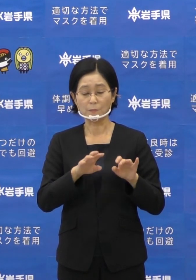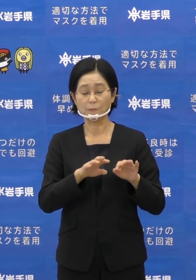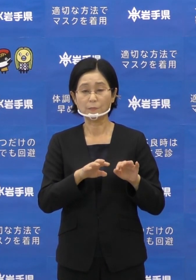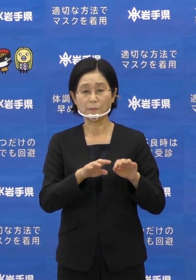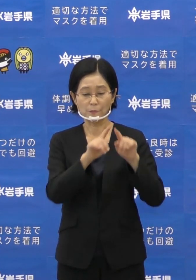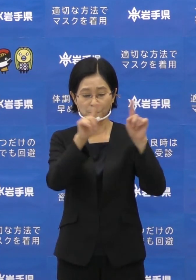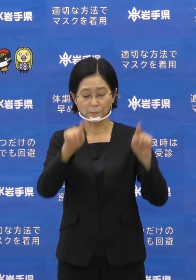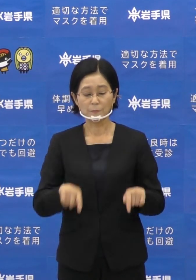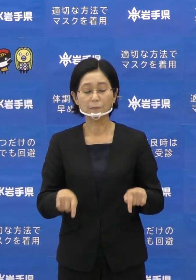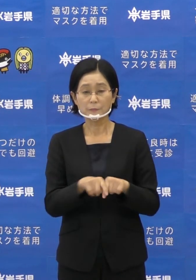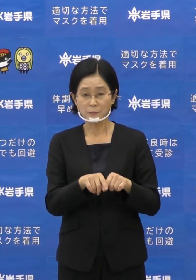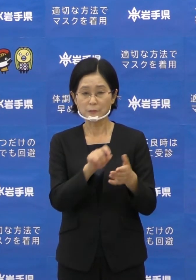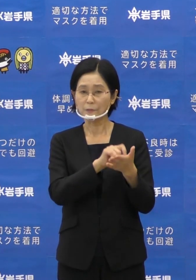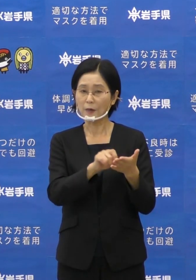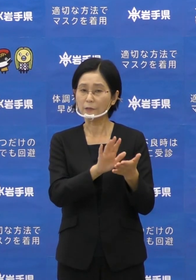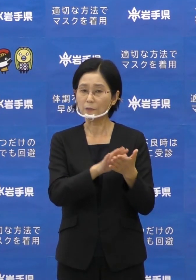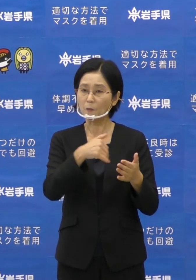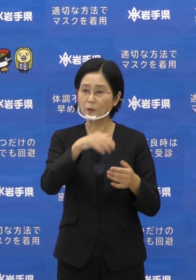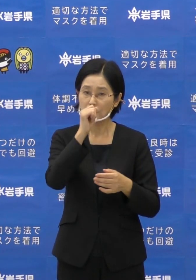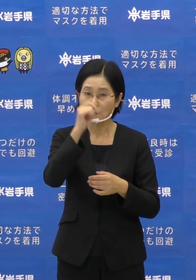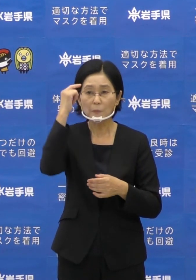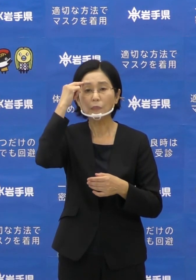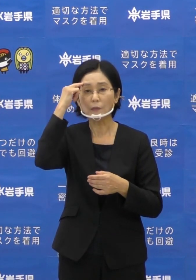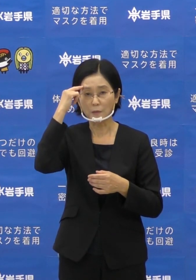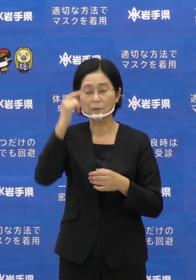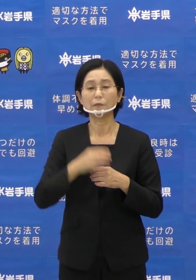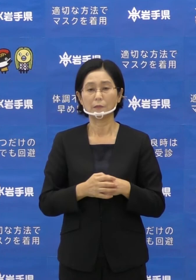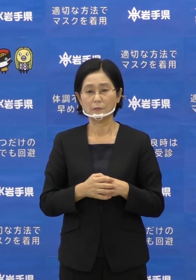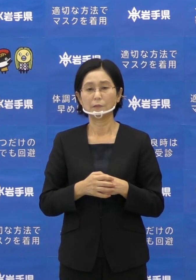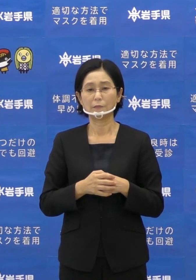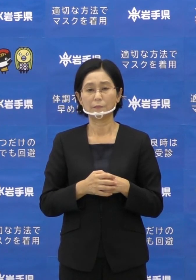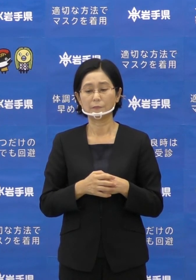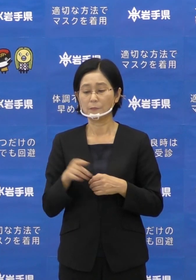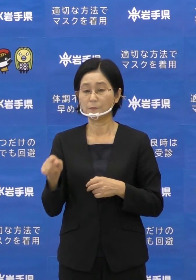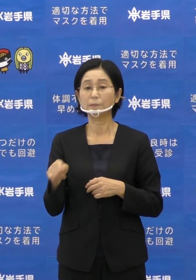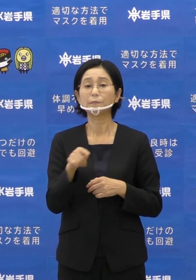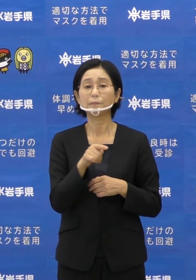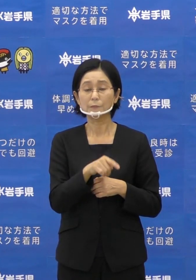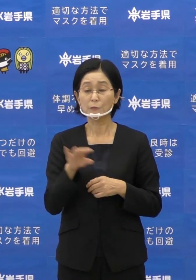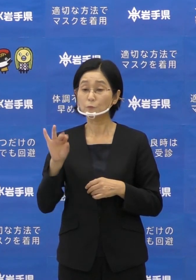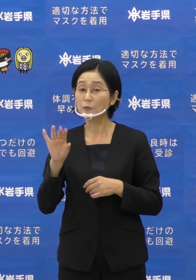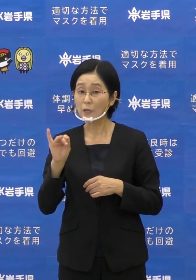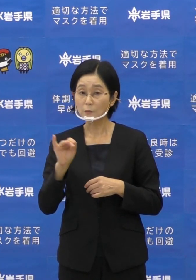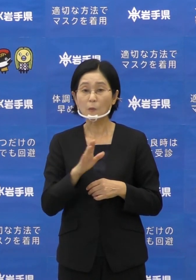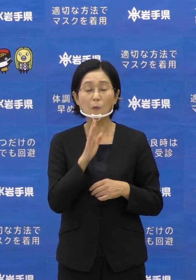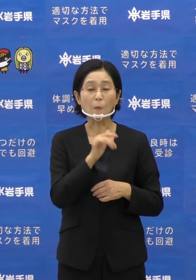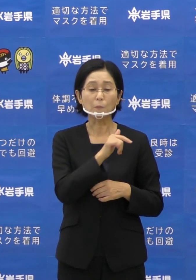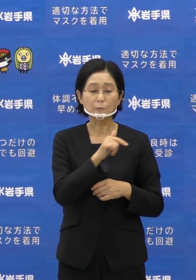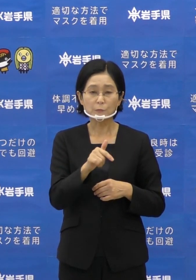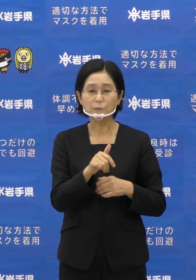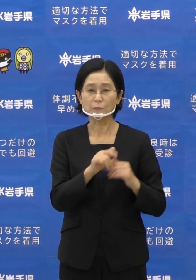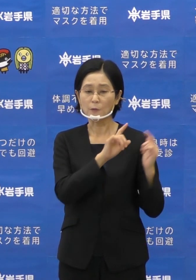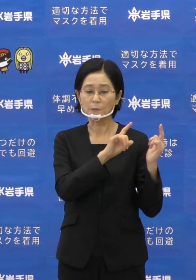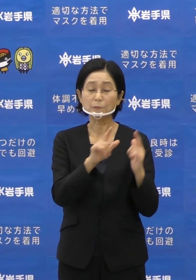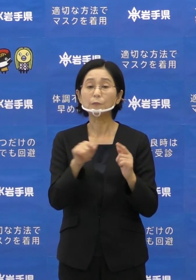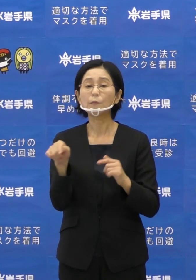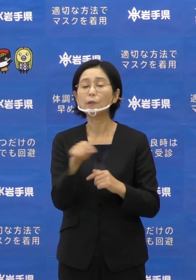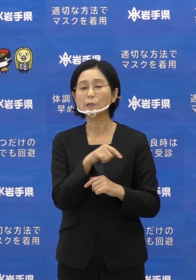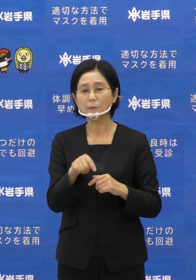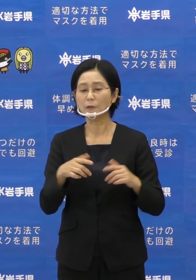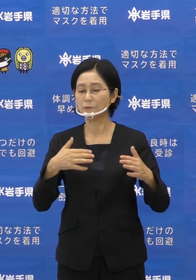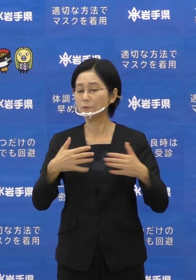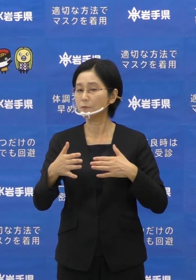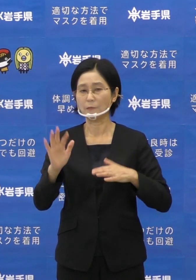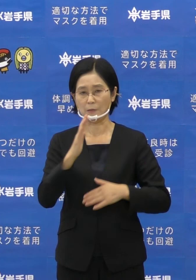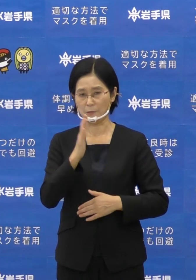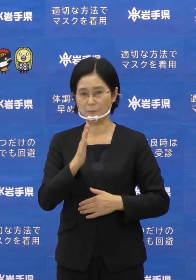ツイッターの中身と昨日の対策本部の決定事項に相違はありません。